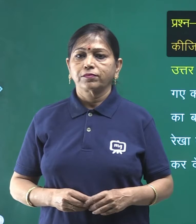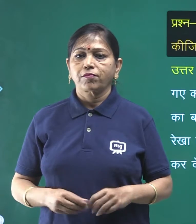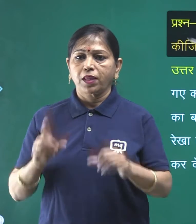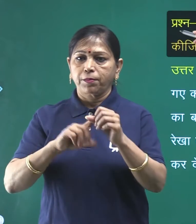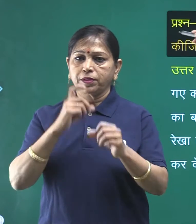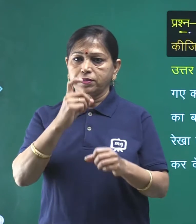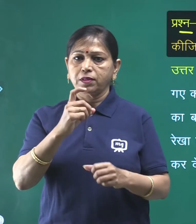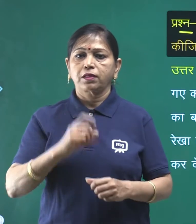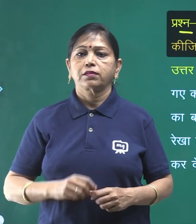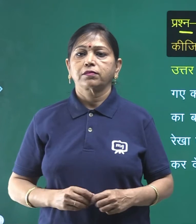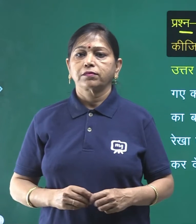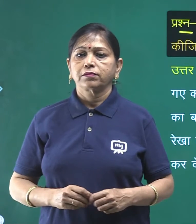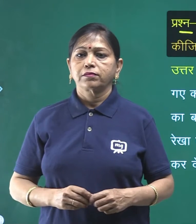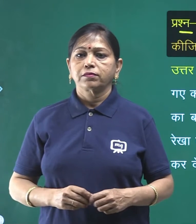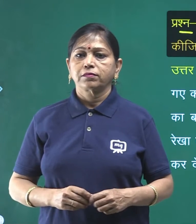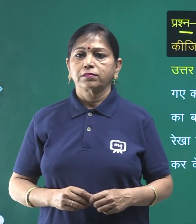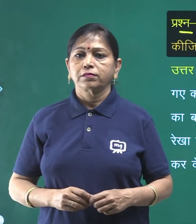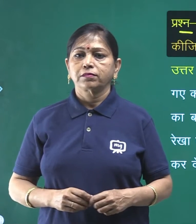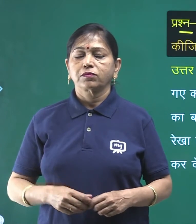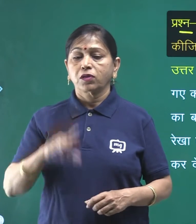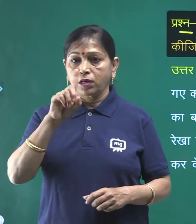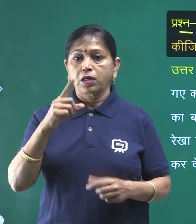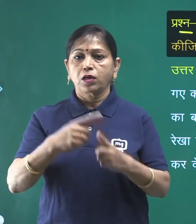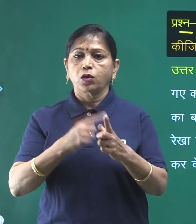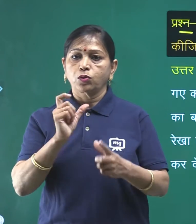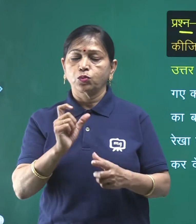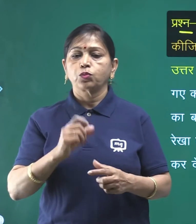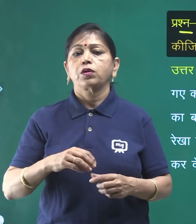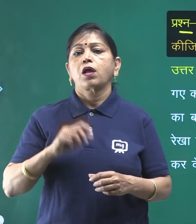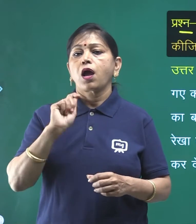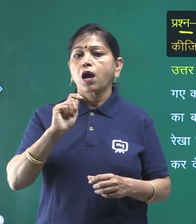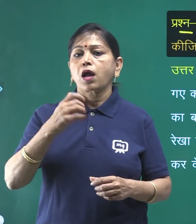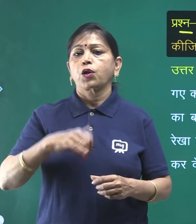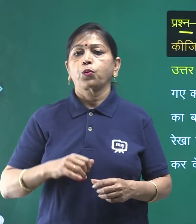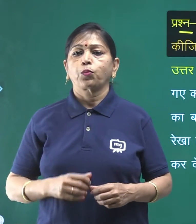प्रश्न 7, एक जूल कार्य को